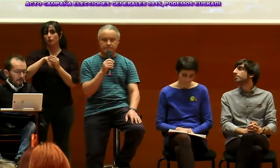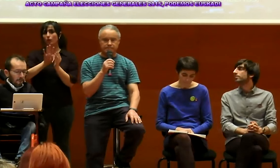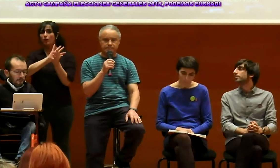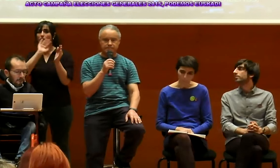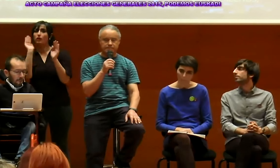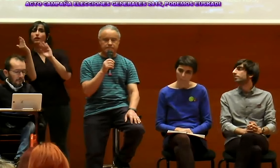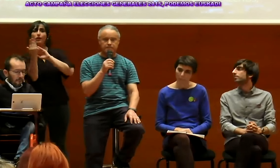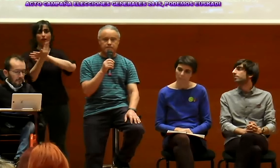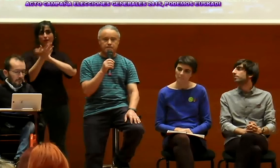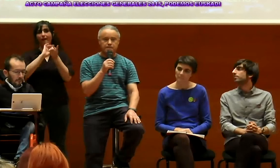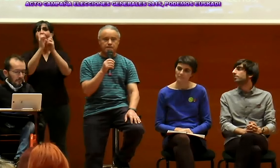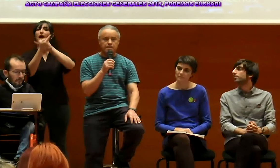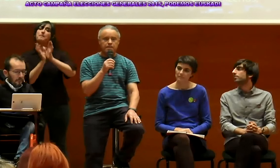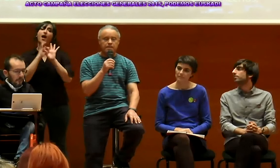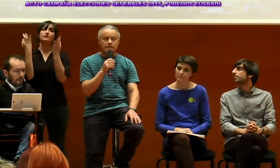Senado.